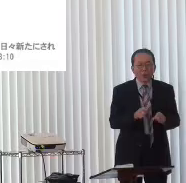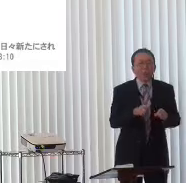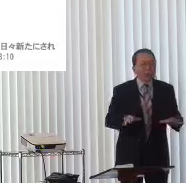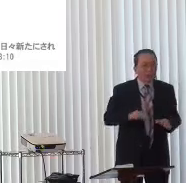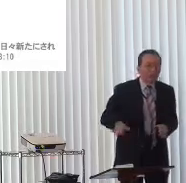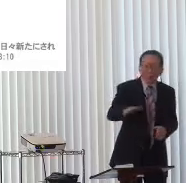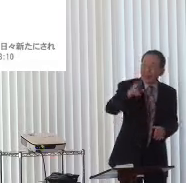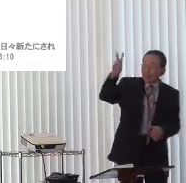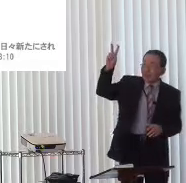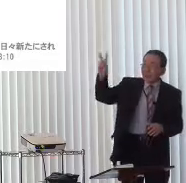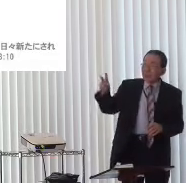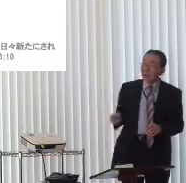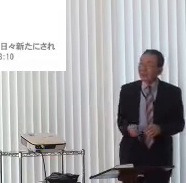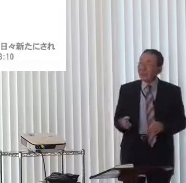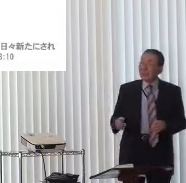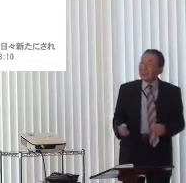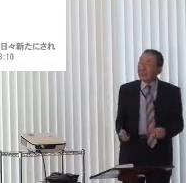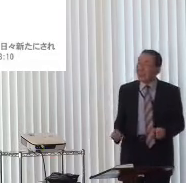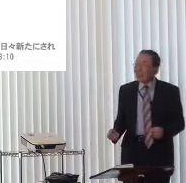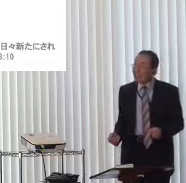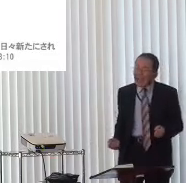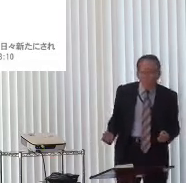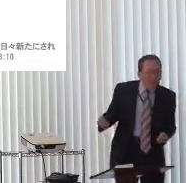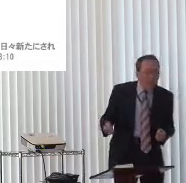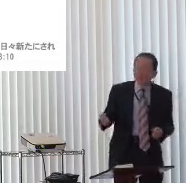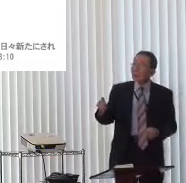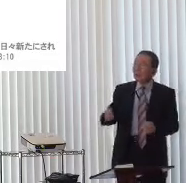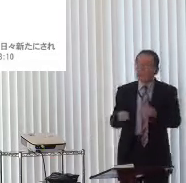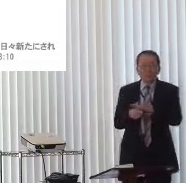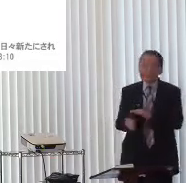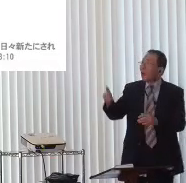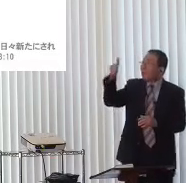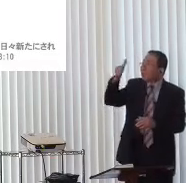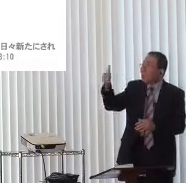が、でもそれは主を深く知るために。